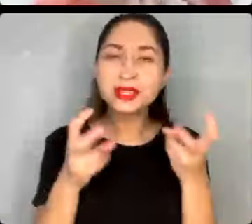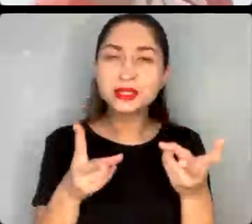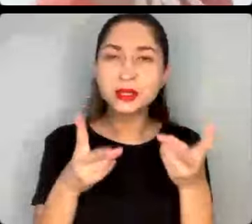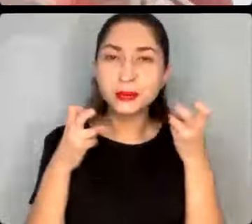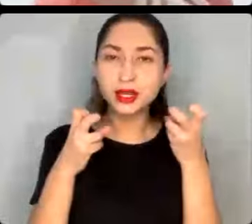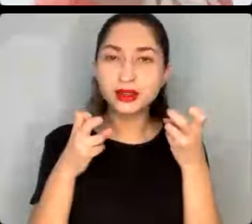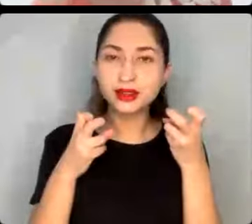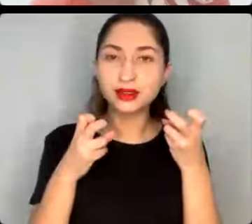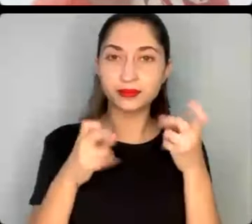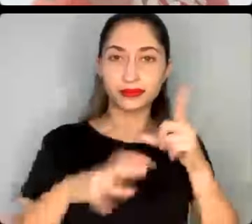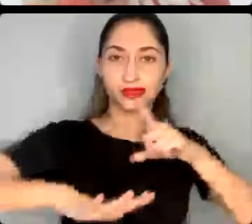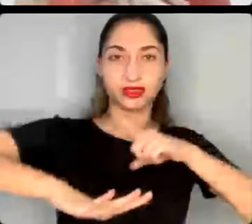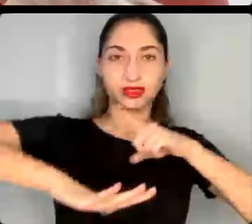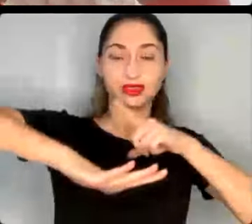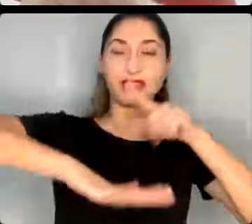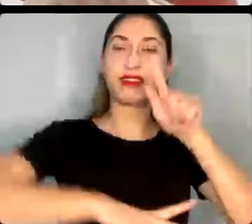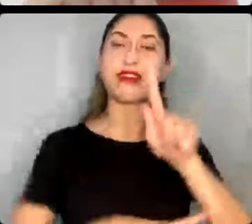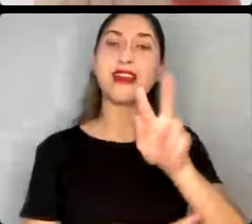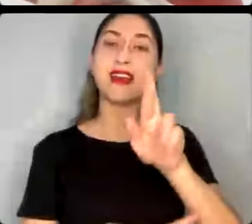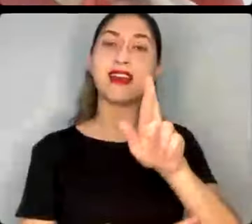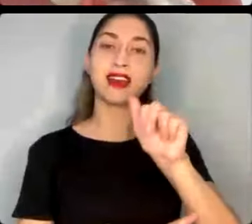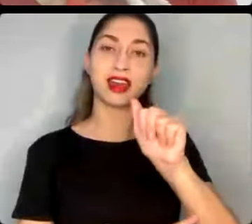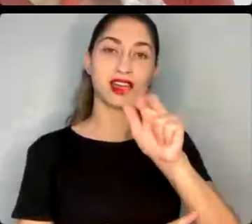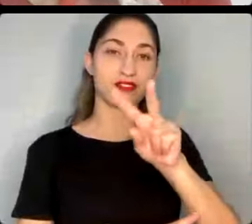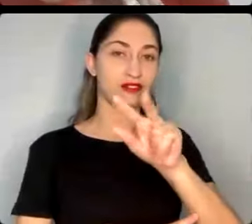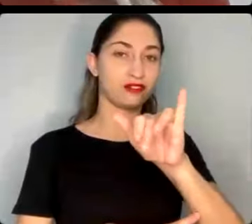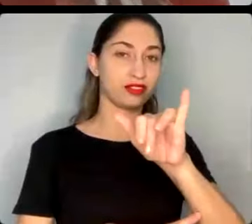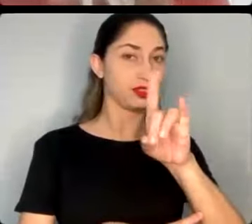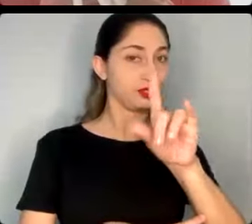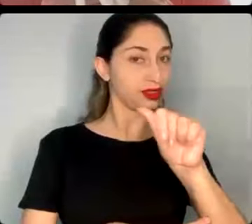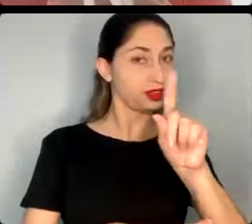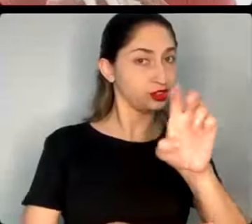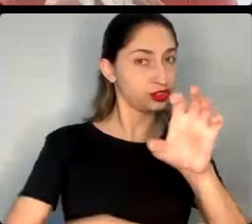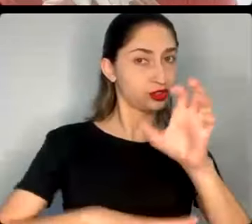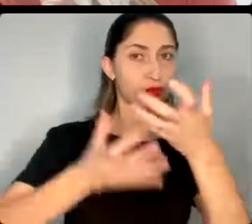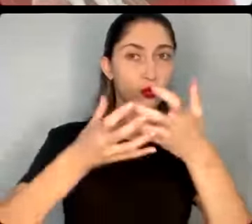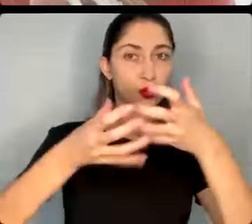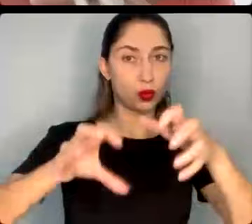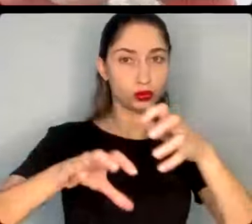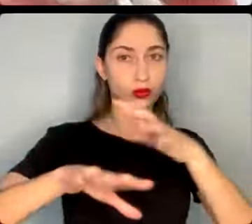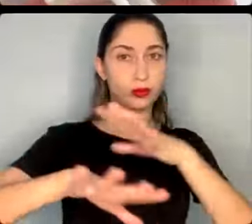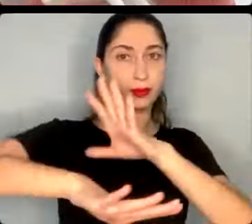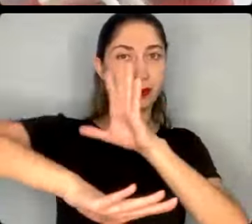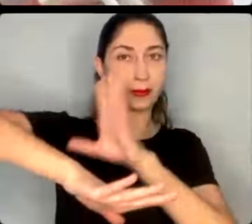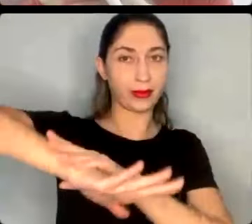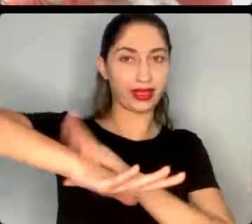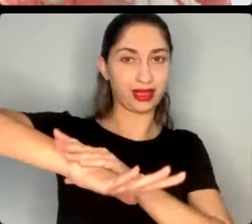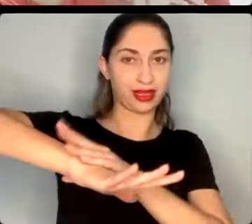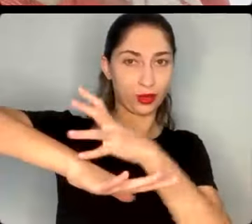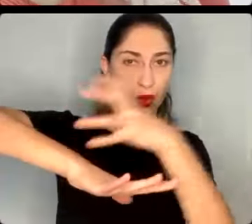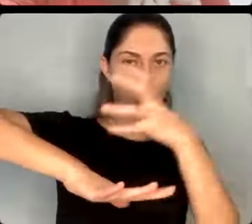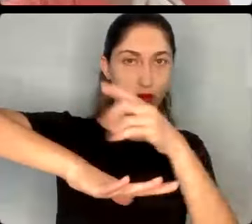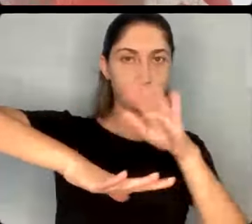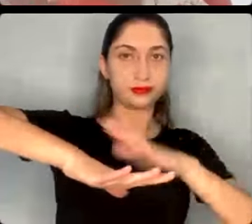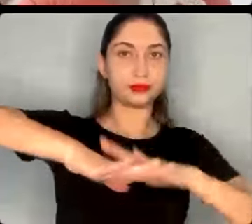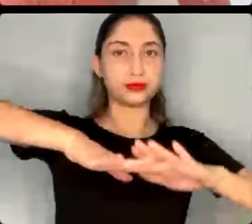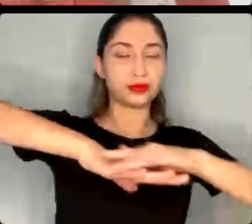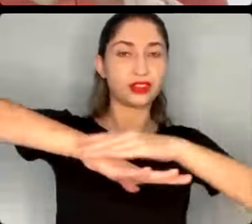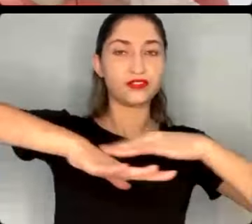atuando nesses ossos maiores. Aqui, esse aglomerado de ossinhos no centro do pé,